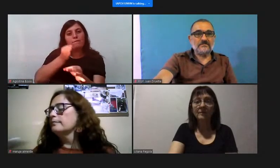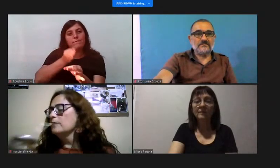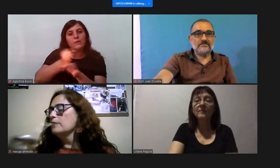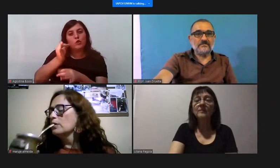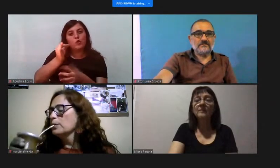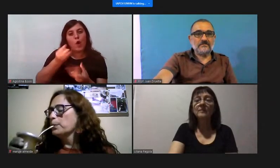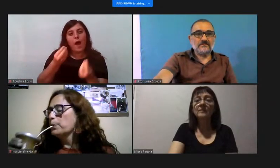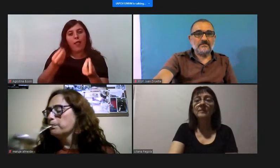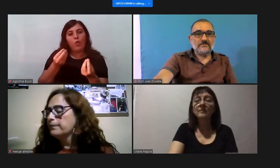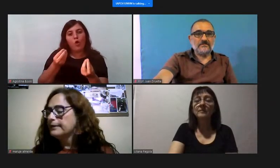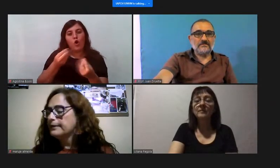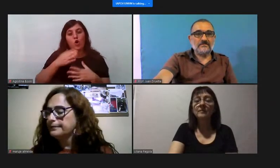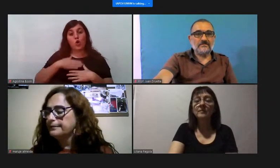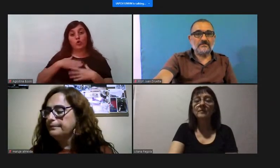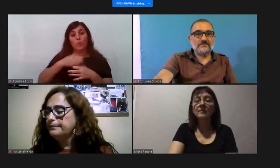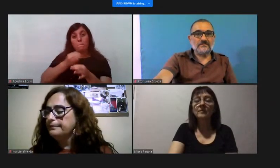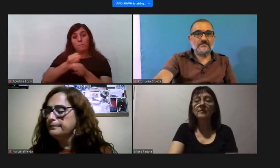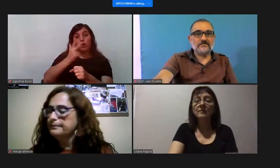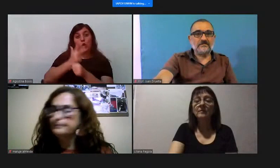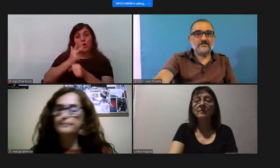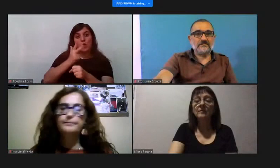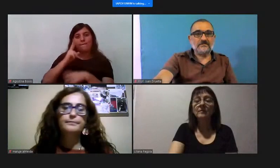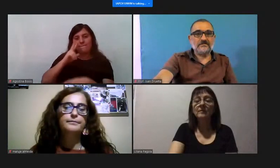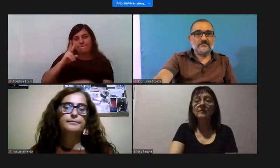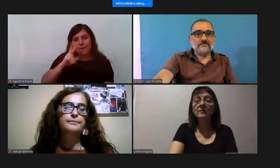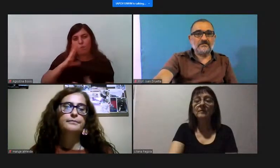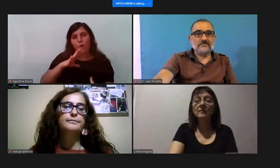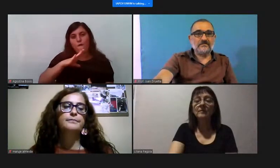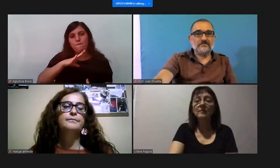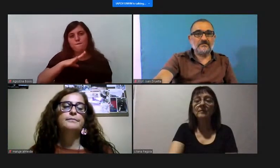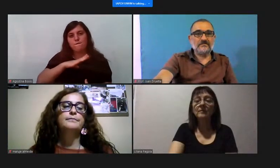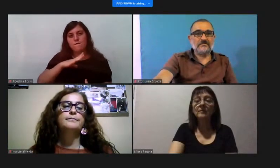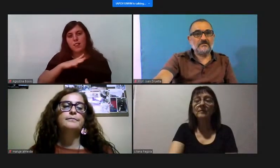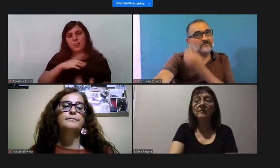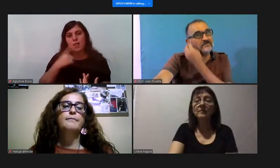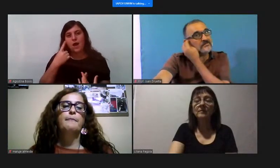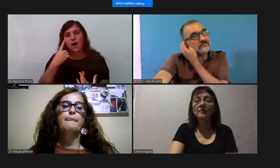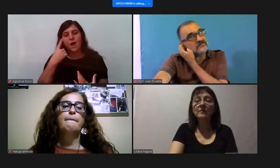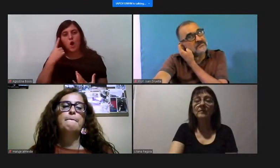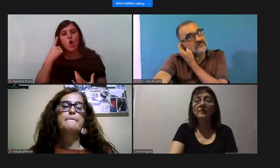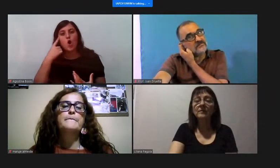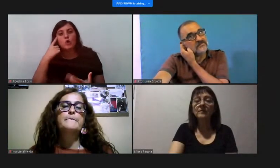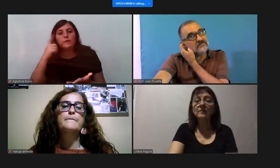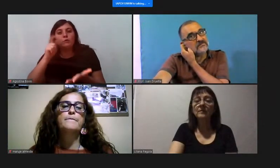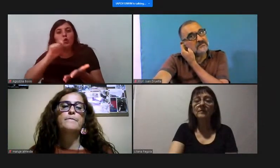la dificultad que el conocimiento del español escrito, por ejemplo, implica.